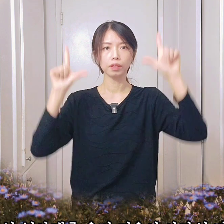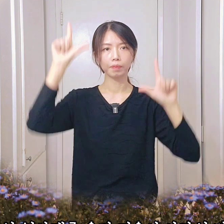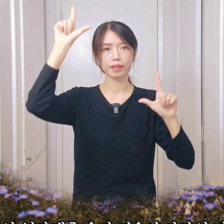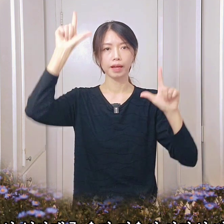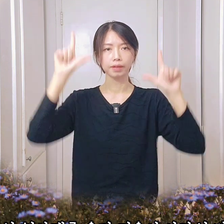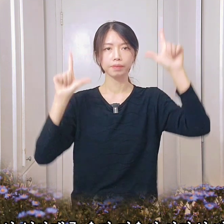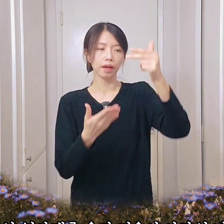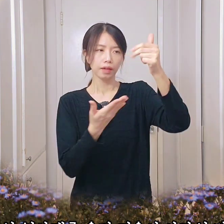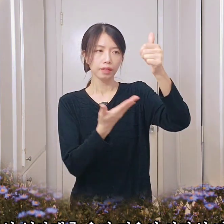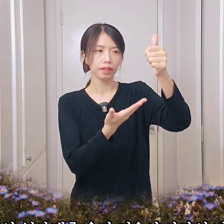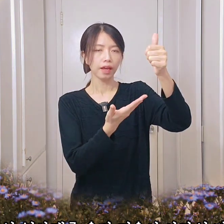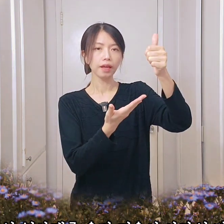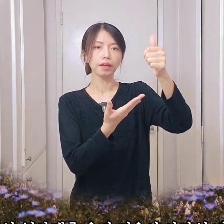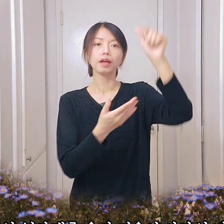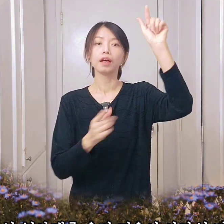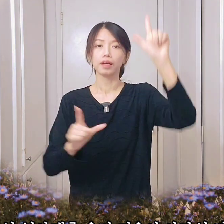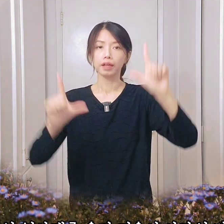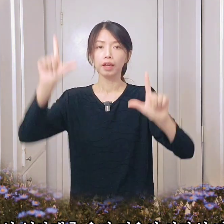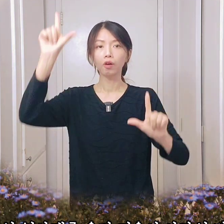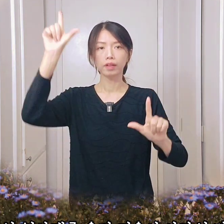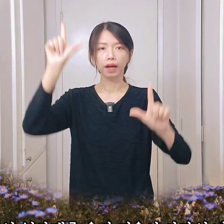뜻의 수어가 됩니다. 그의